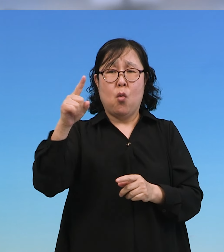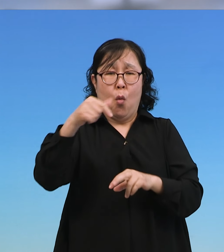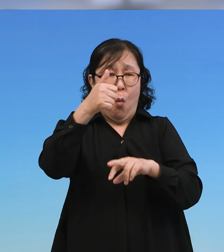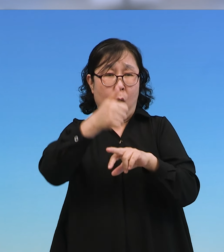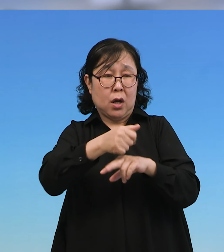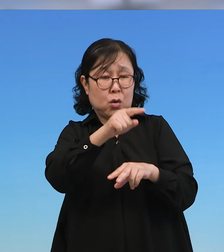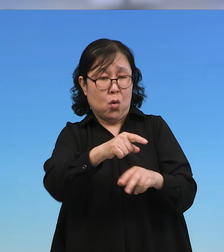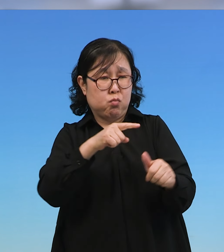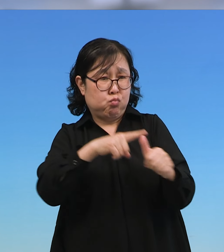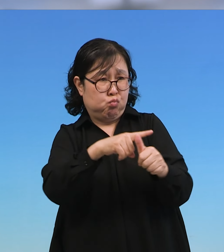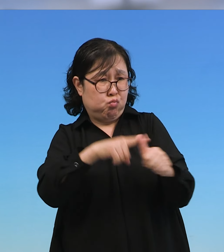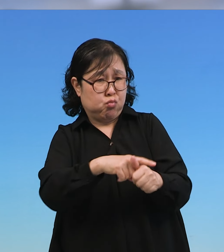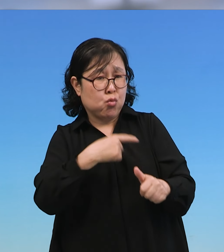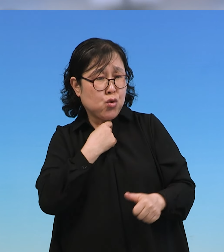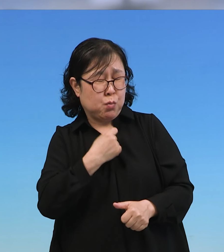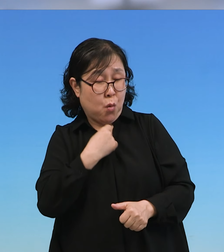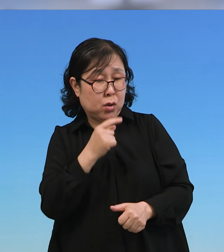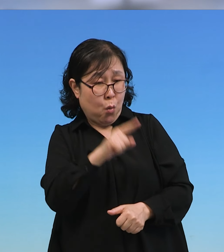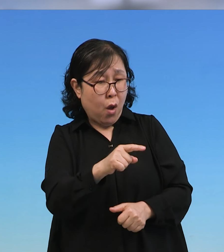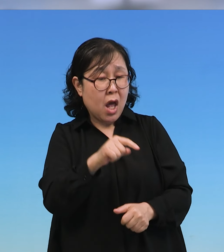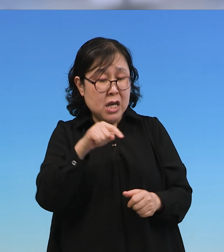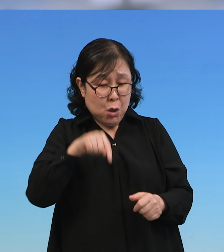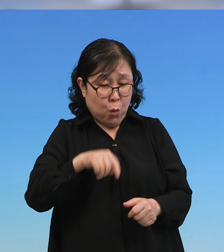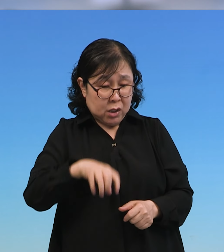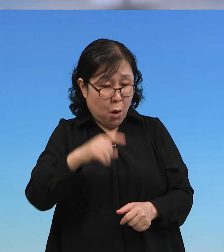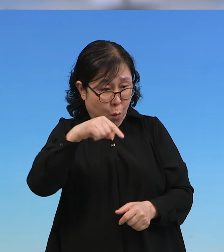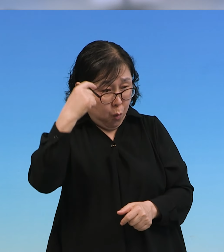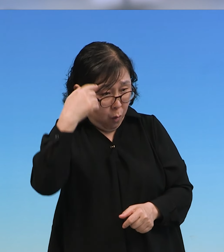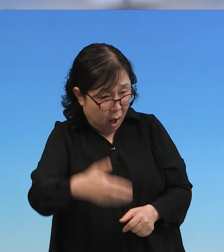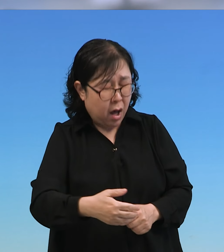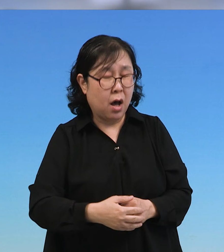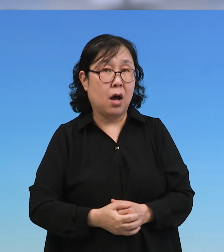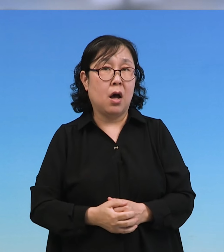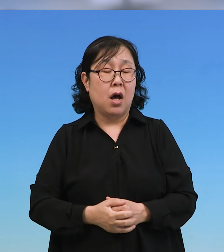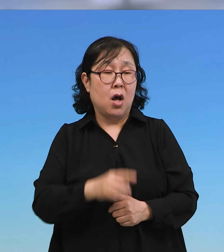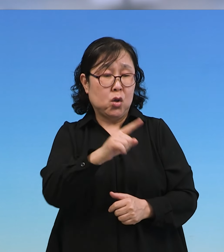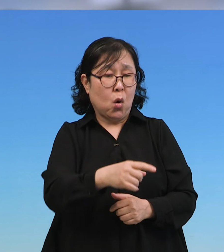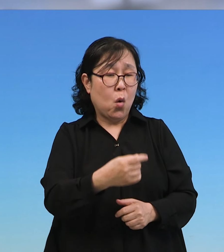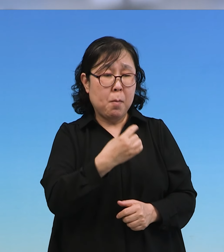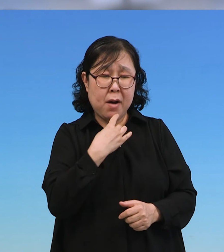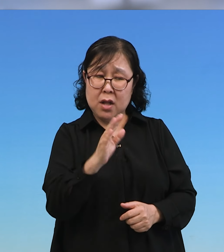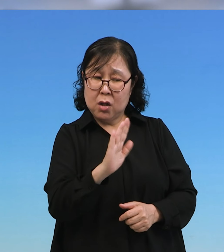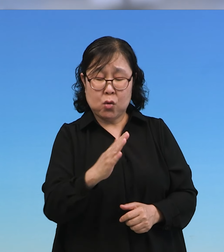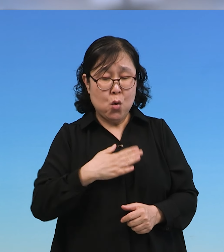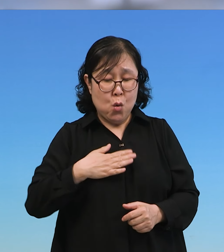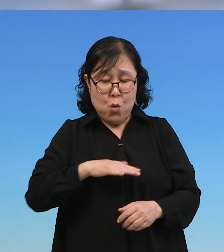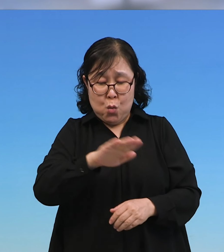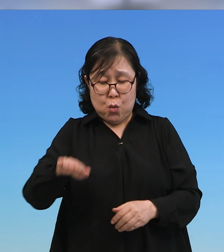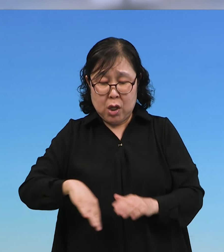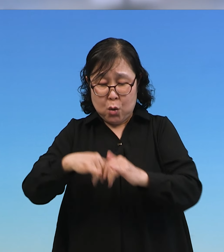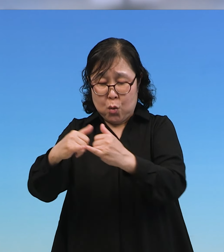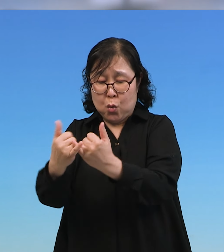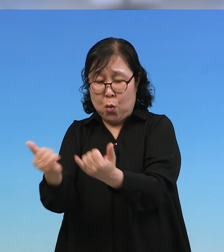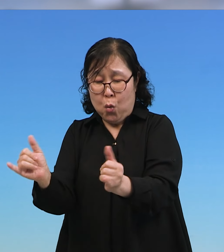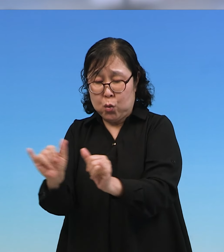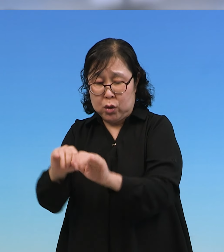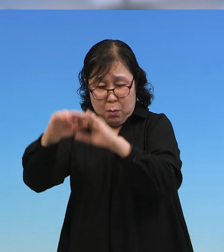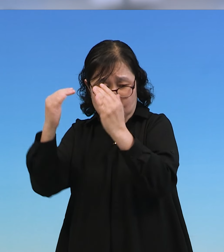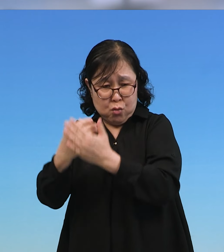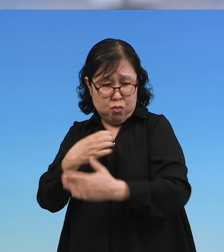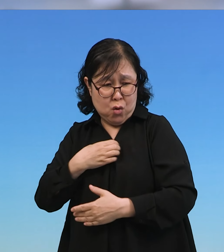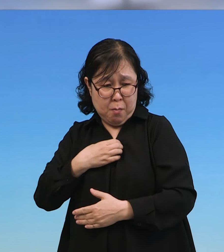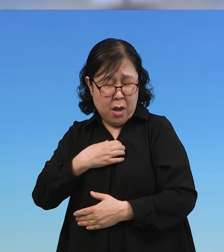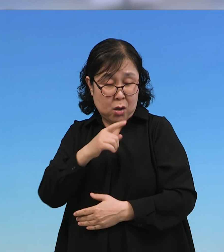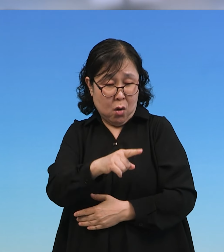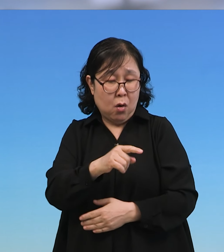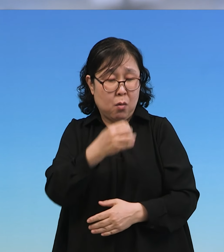너 죽이려고 혈안이 돼 있는데 이리로 어떡하니? 그럼 너만 위험한 게 아니라 우리 다 위험해져.